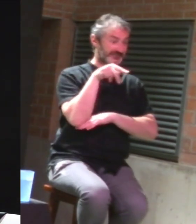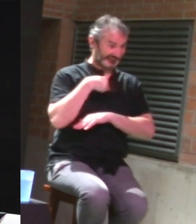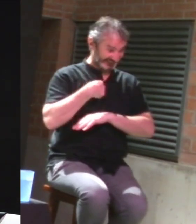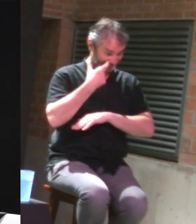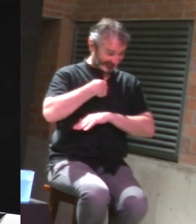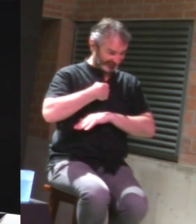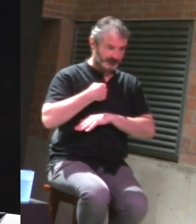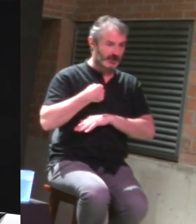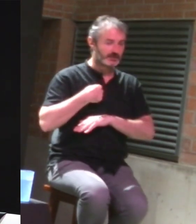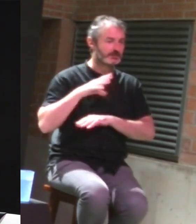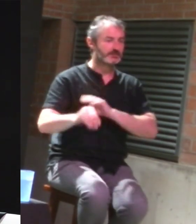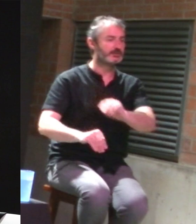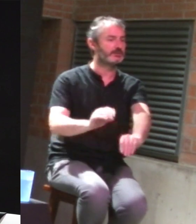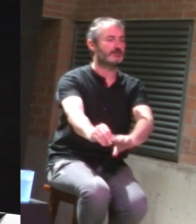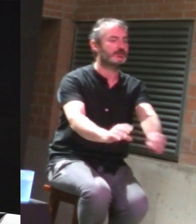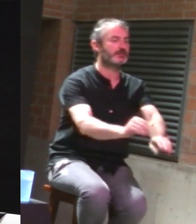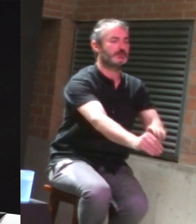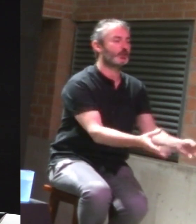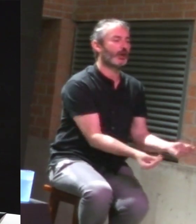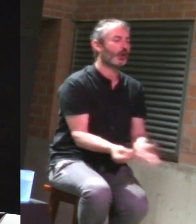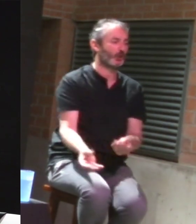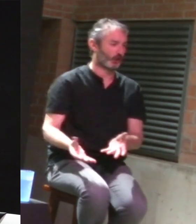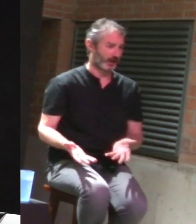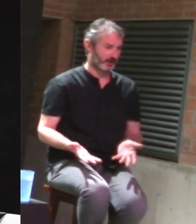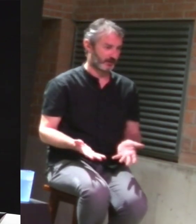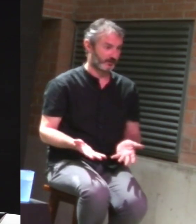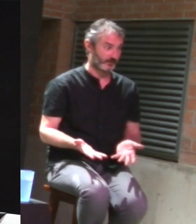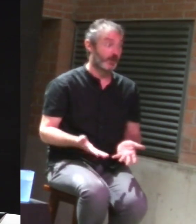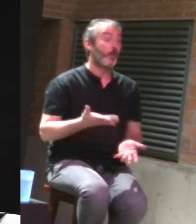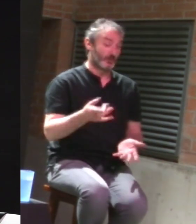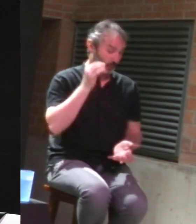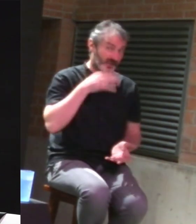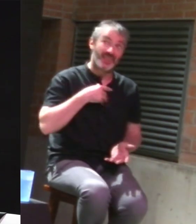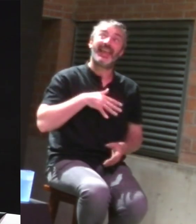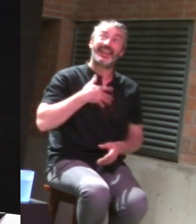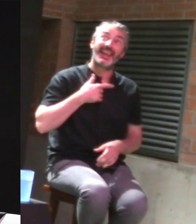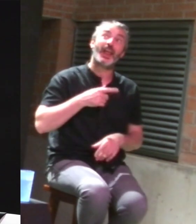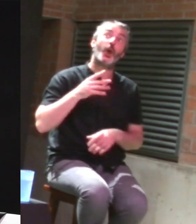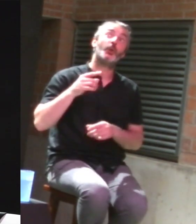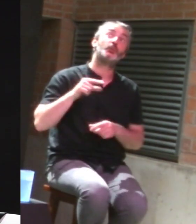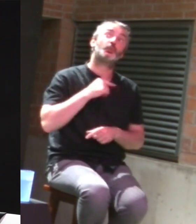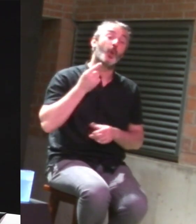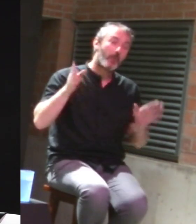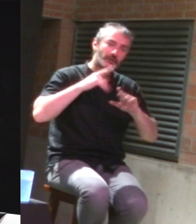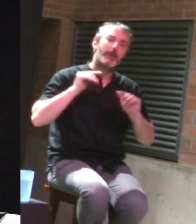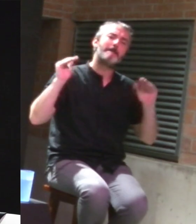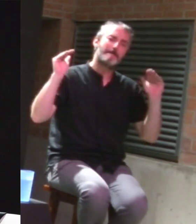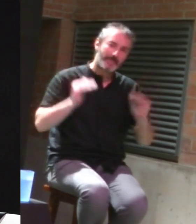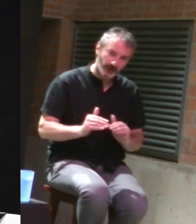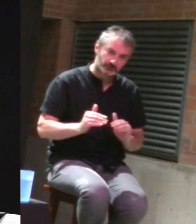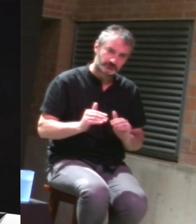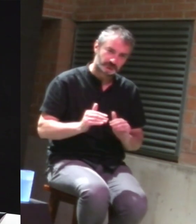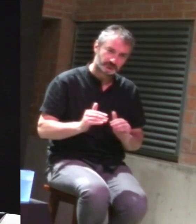abusadors o els comptables. I què demanen? Doncs que s'acabin els torns de nit o que almenys siguin de 8 hores. Demanen